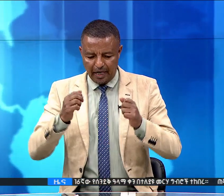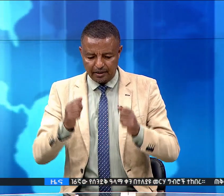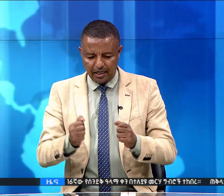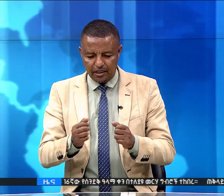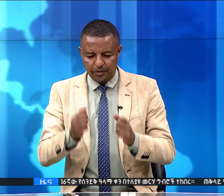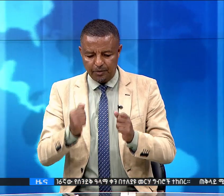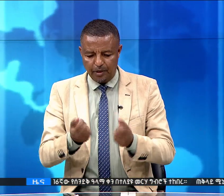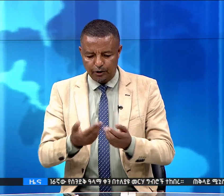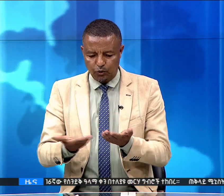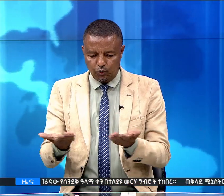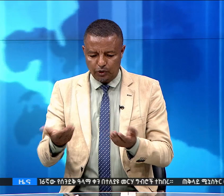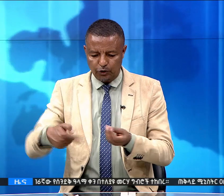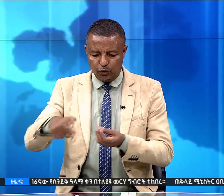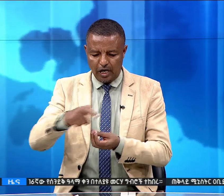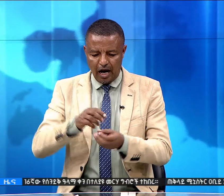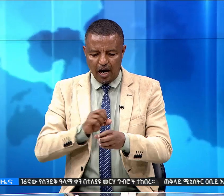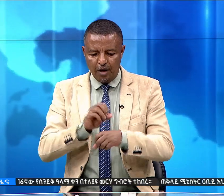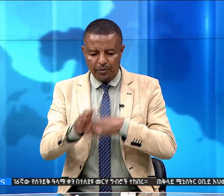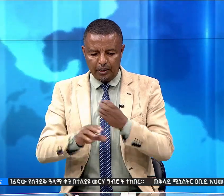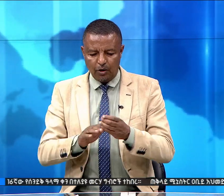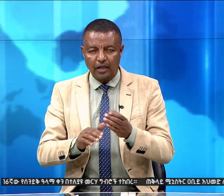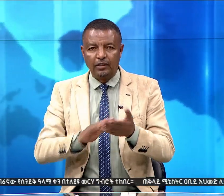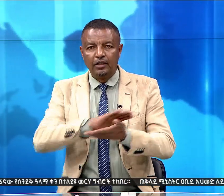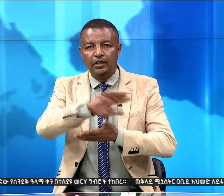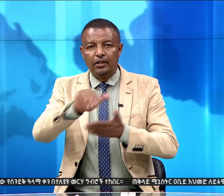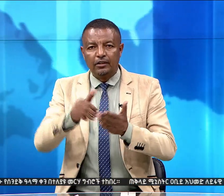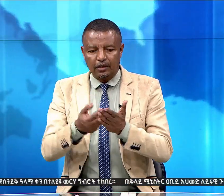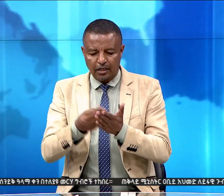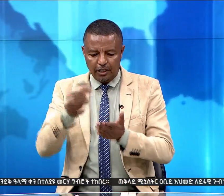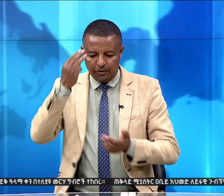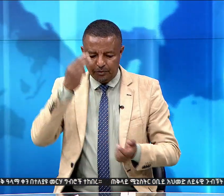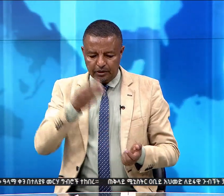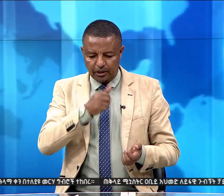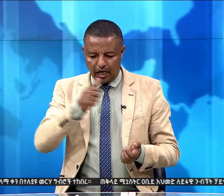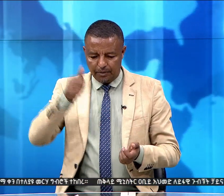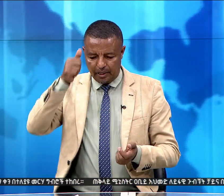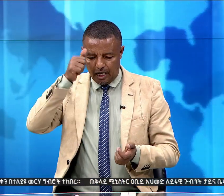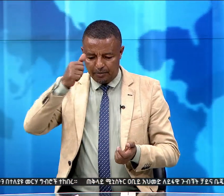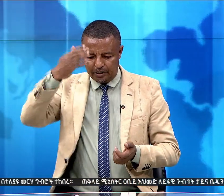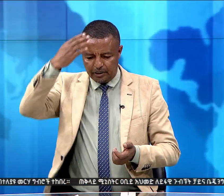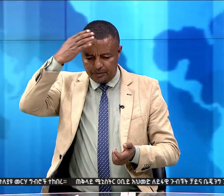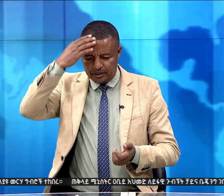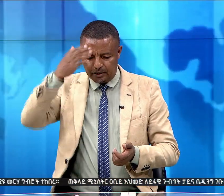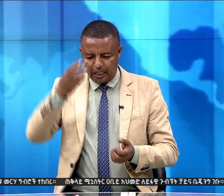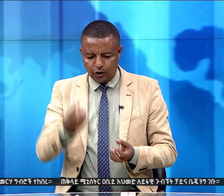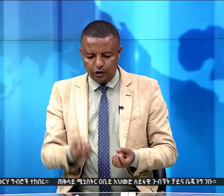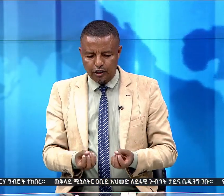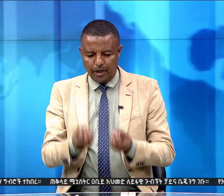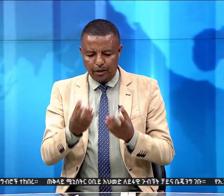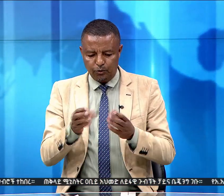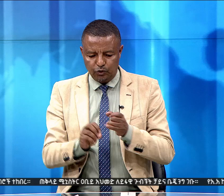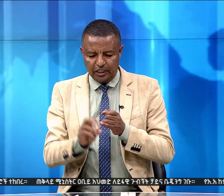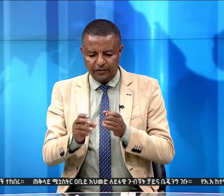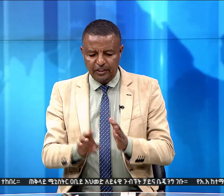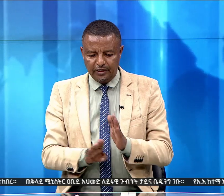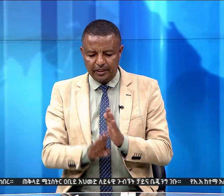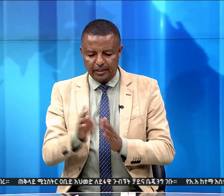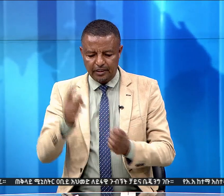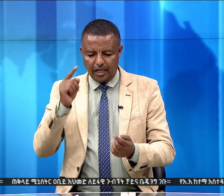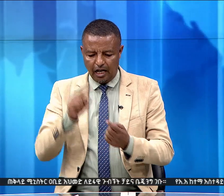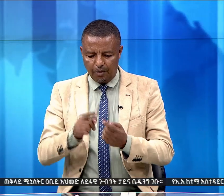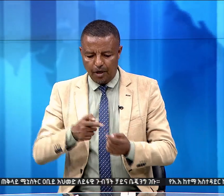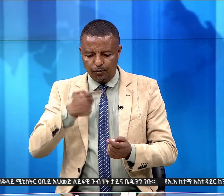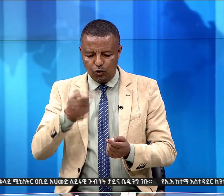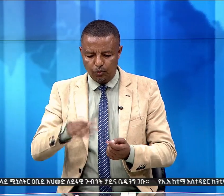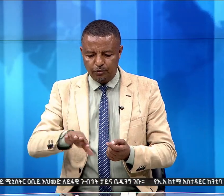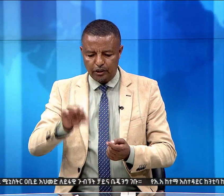ግንኙነት ማጠናከር በሚያስችል ጉዳይ ዙሪያ መክረዋል። ጠቅላይ ሚኒስትር አብይ አህመድ የመንግስታቸውን የባለብዙ ዘርፍ